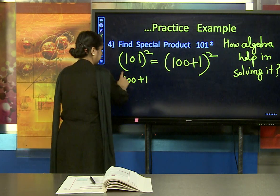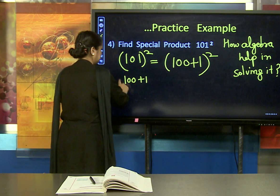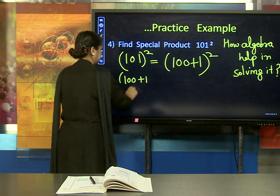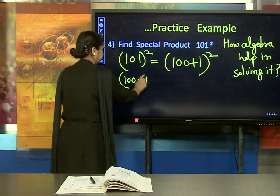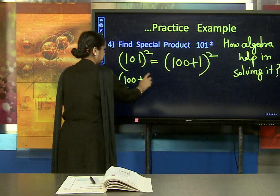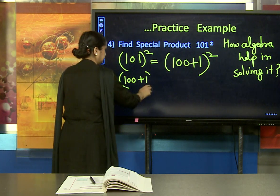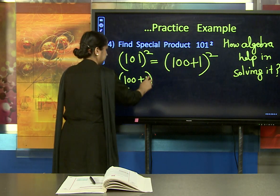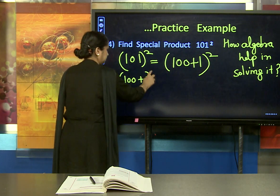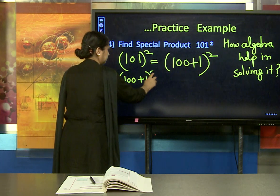देंगे।